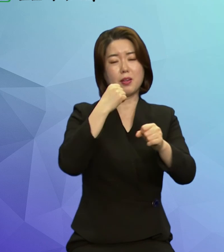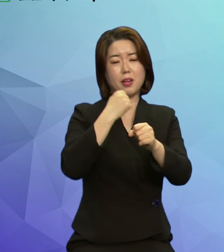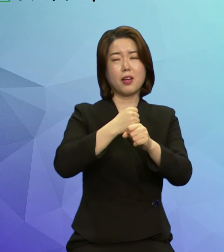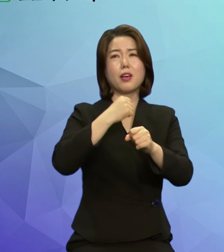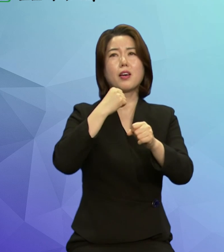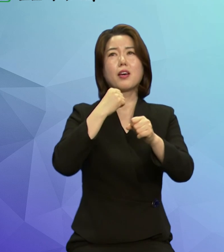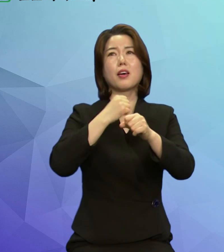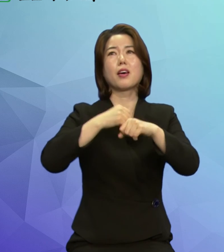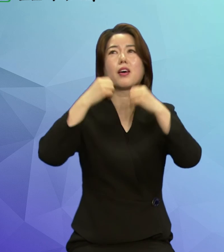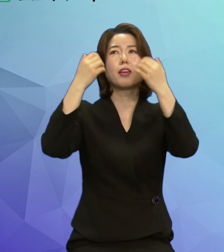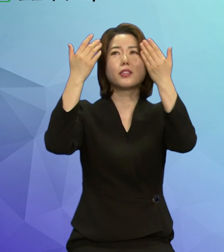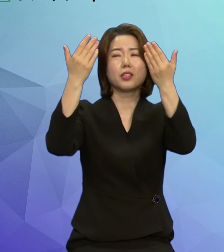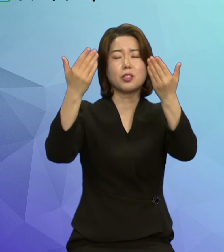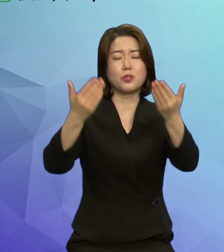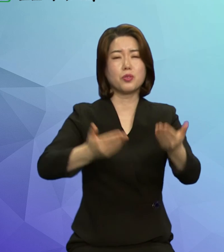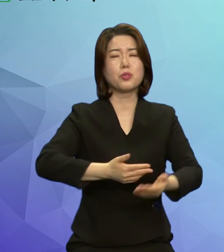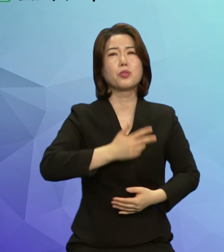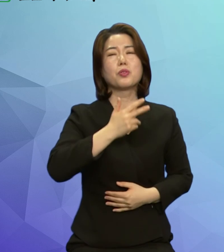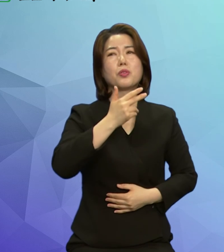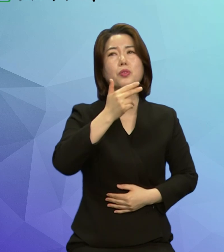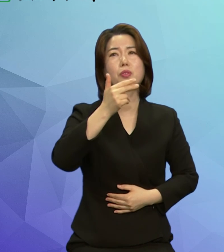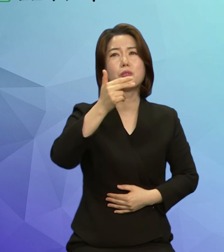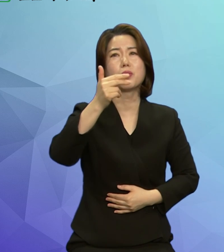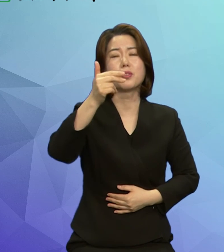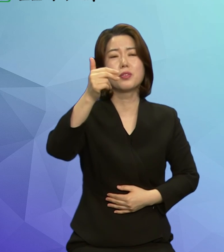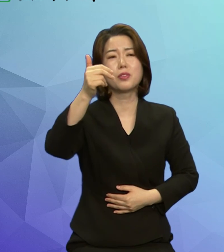화목케 하신 주